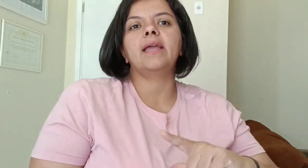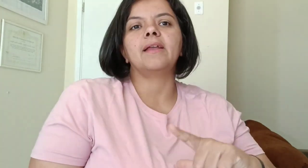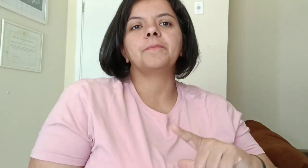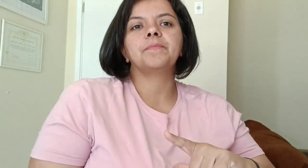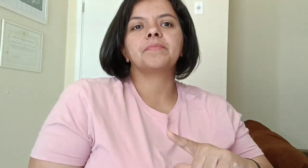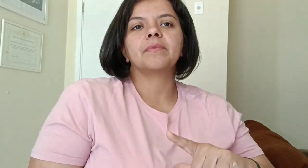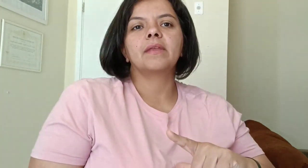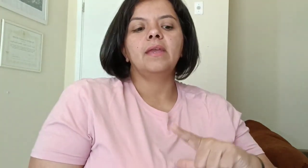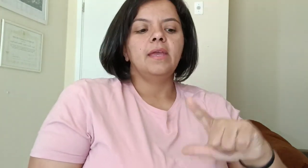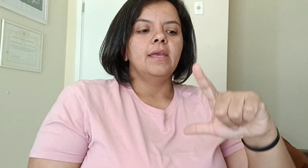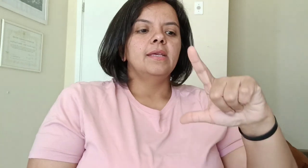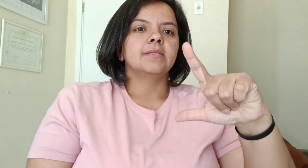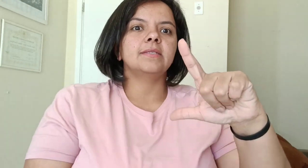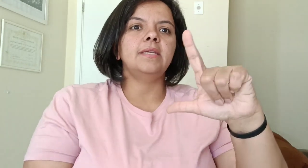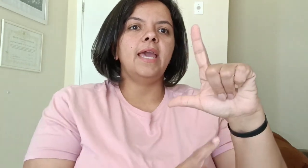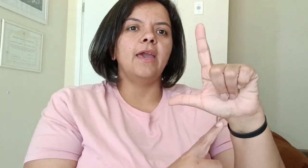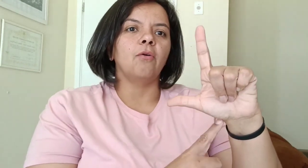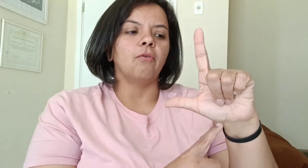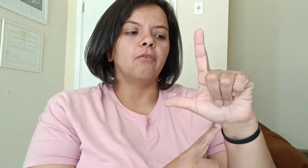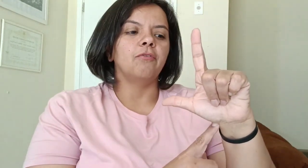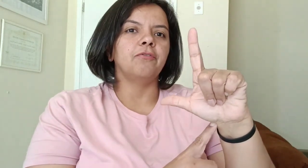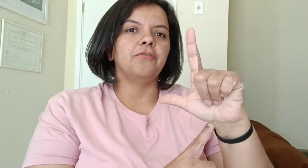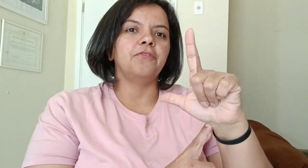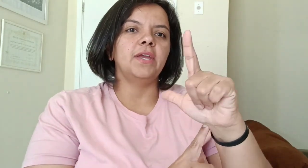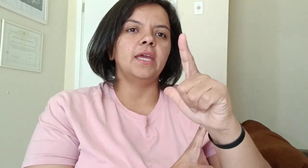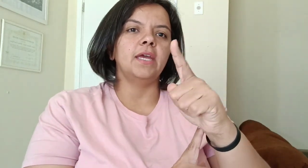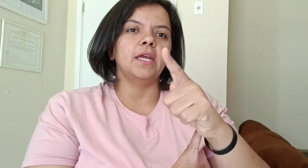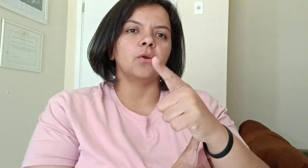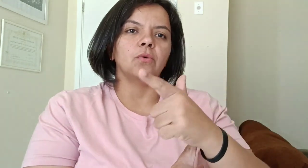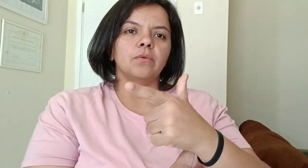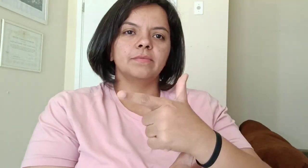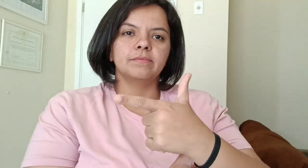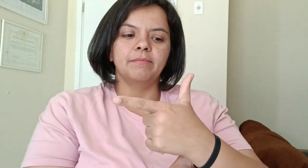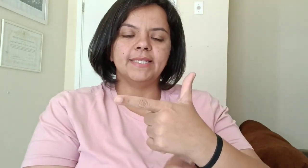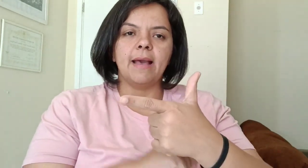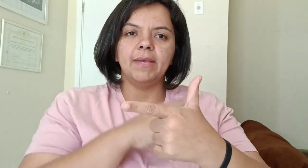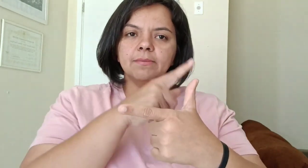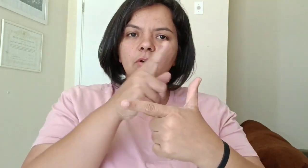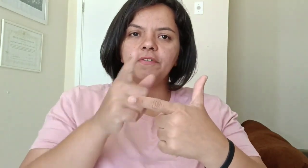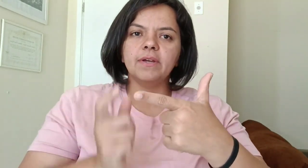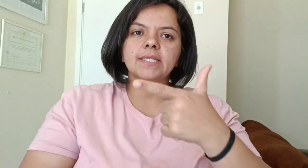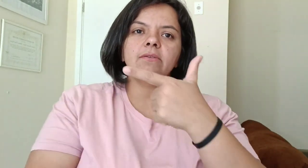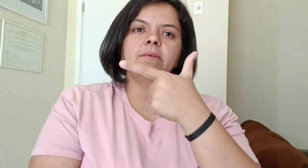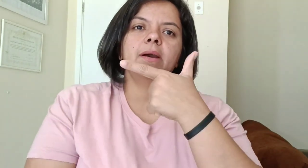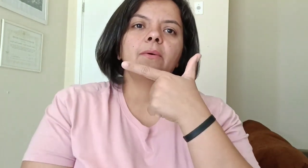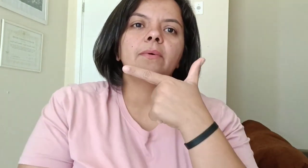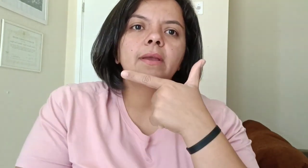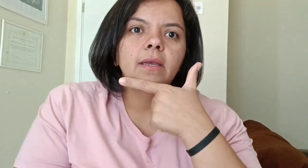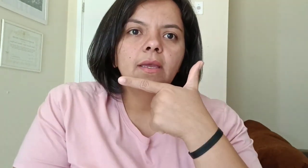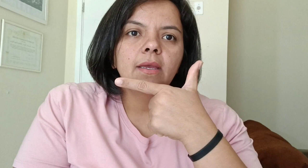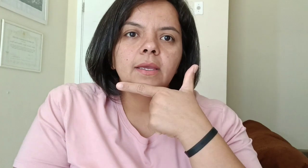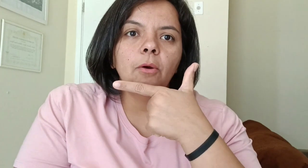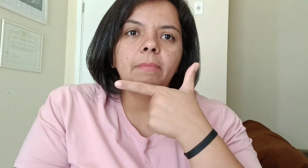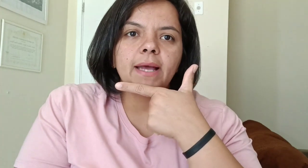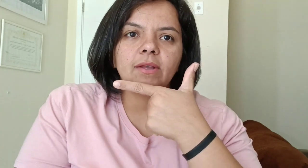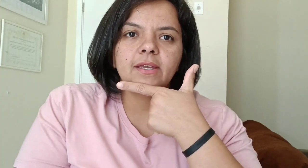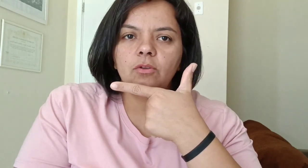ter. Se eu viro, mas é a mesma configuração de mão, e eu bato aqui no